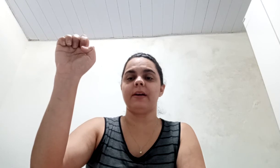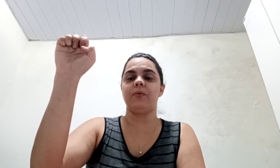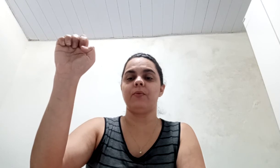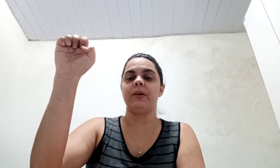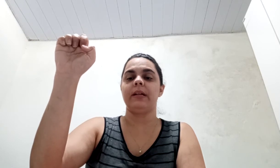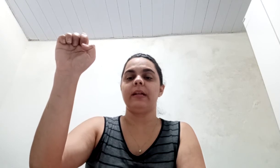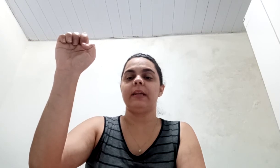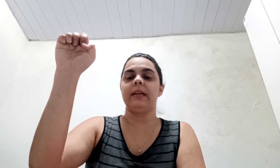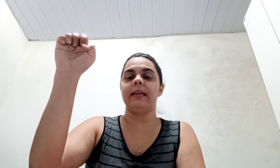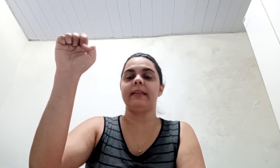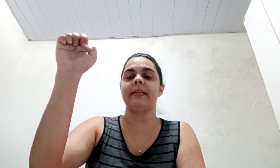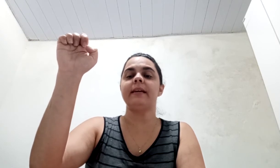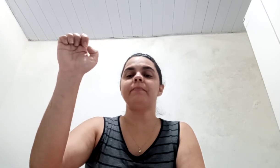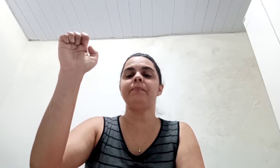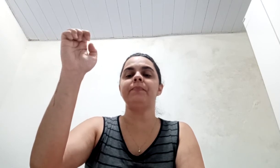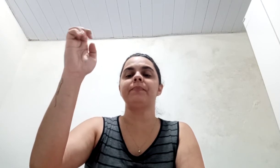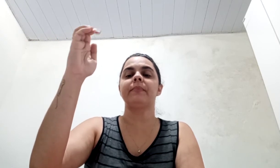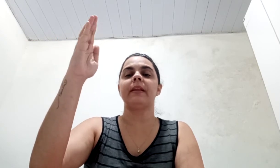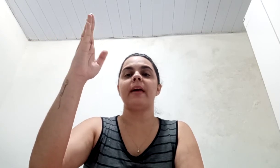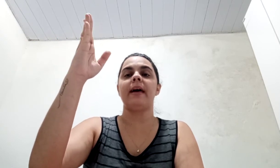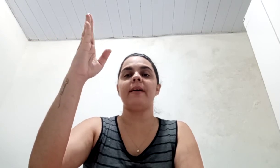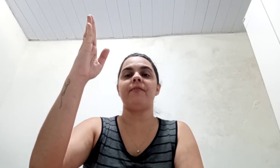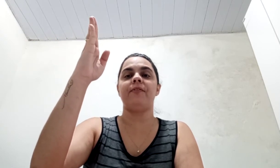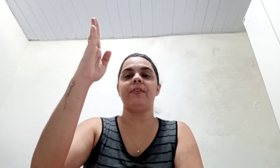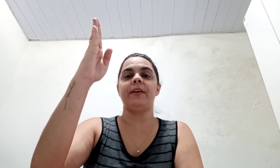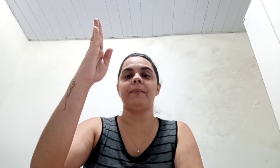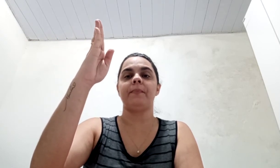perdão, letra F,